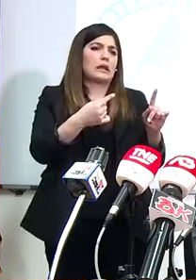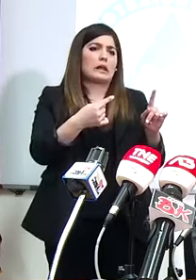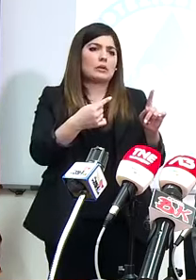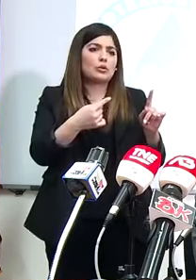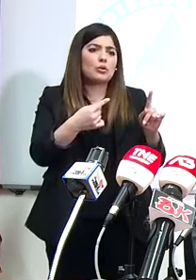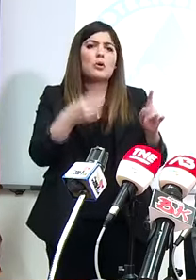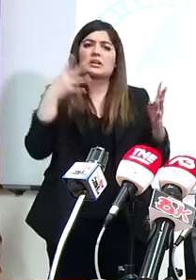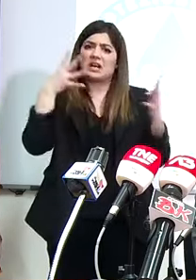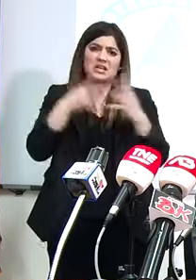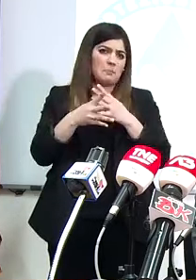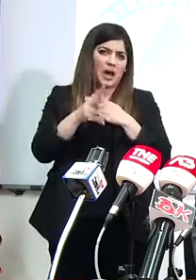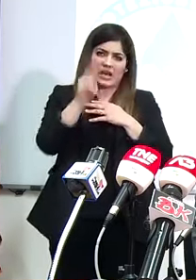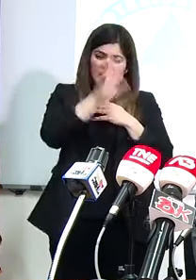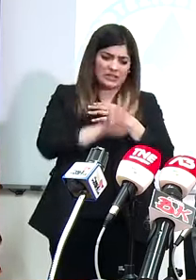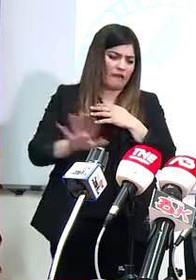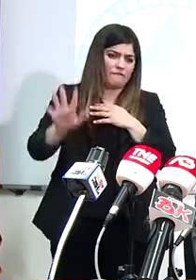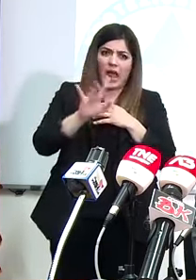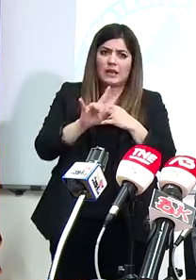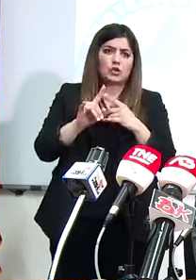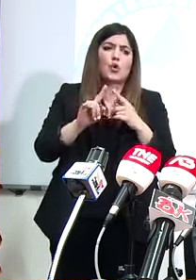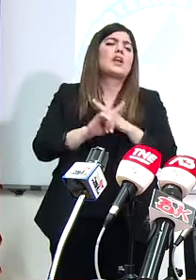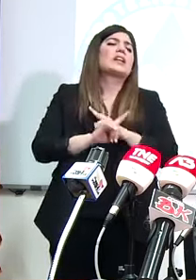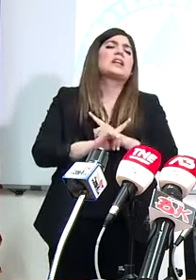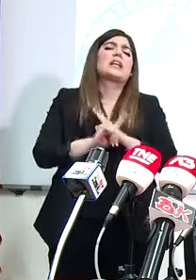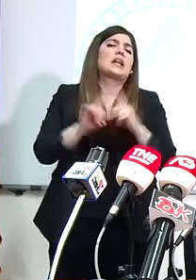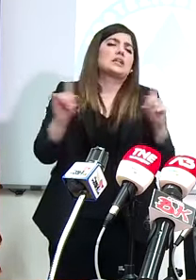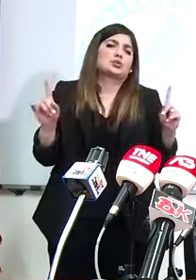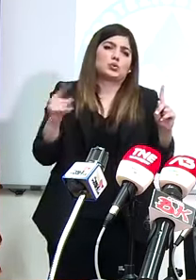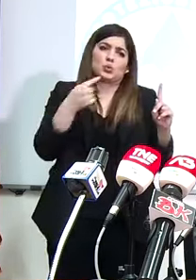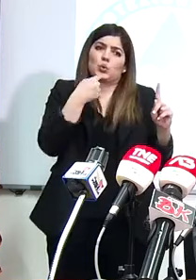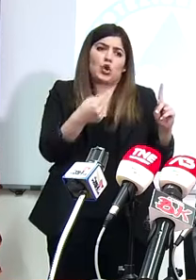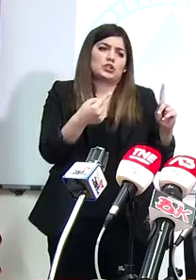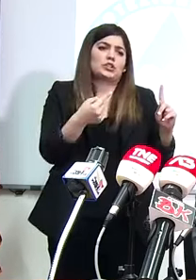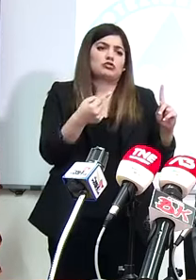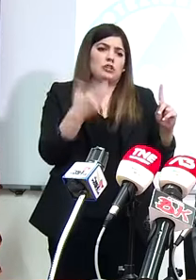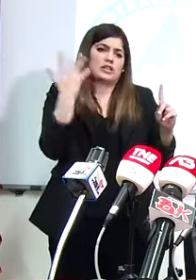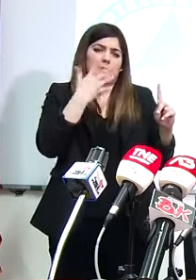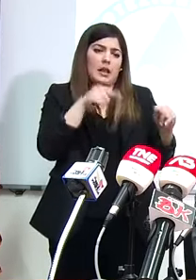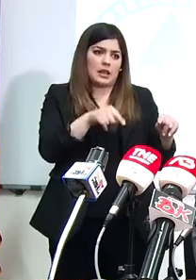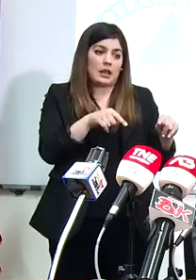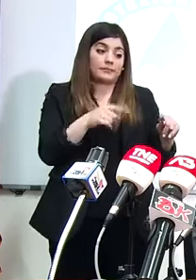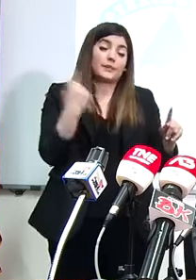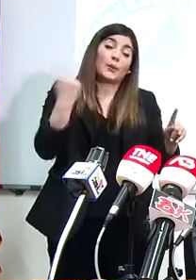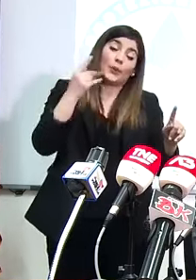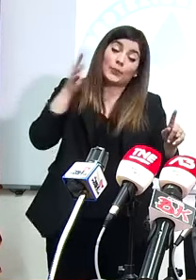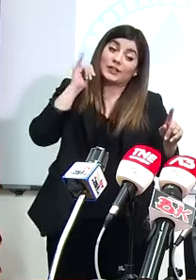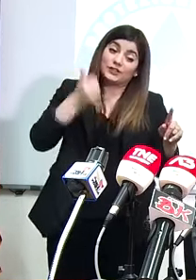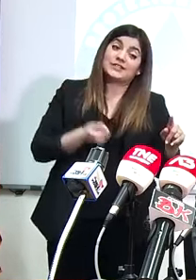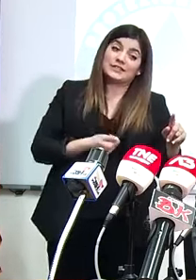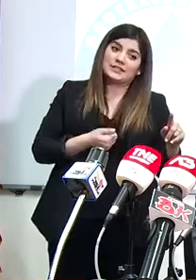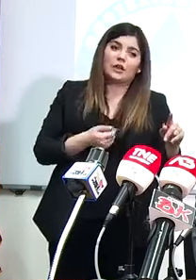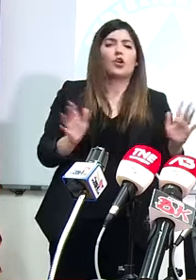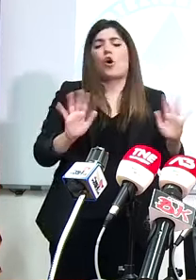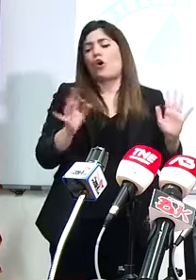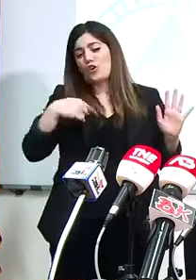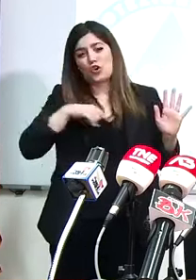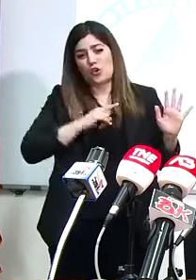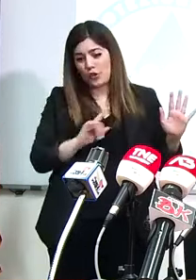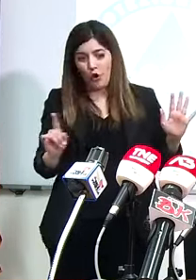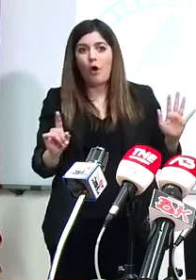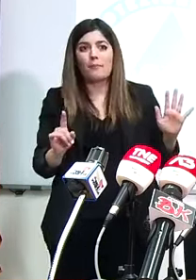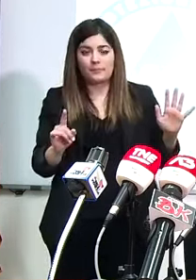trasparenza del veneto questo mi pare chiaro lei è stato qualcuno a lei se non vuoi ma noi no direi correttissimo nel raccontare